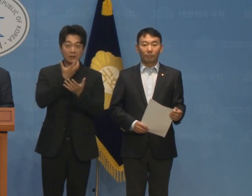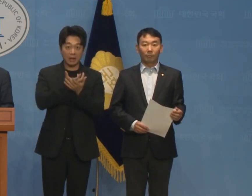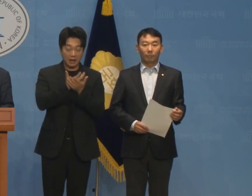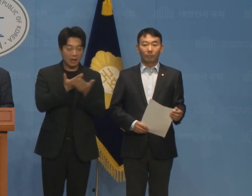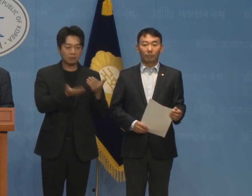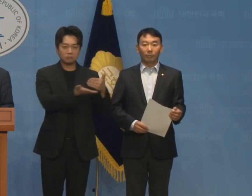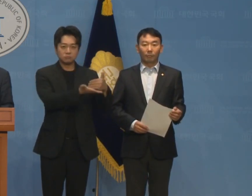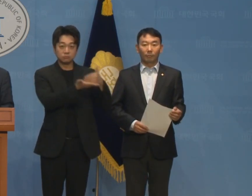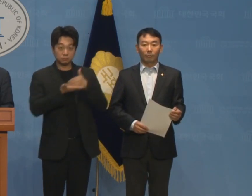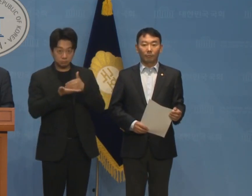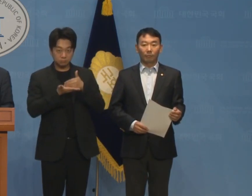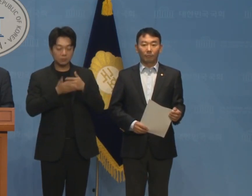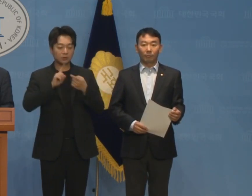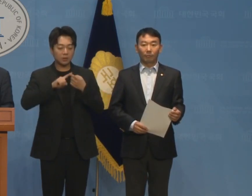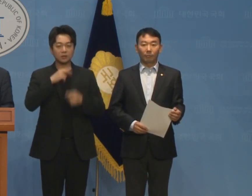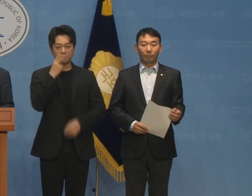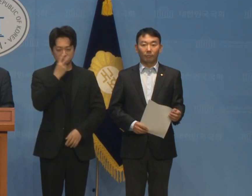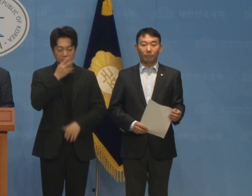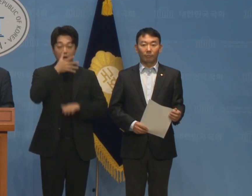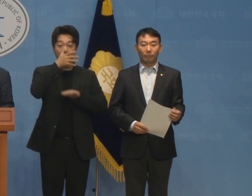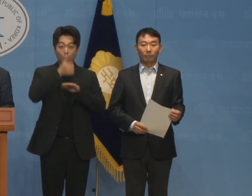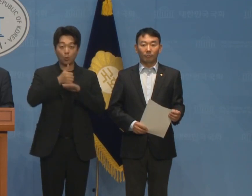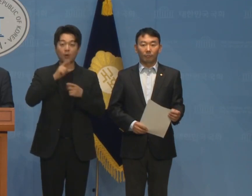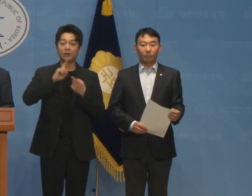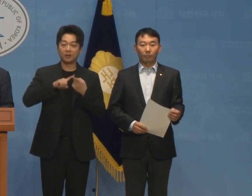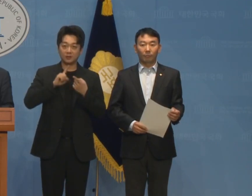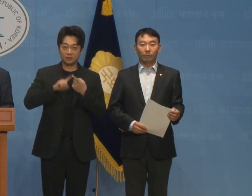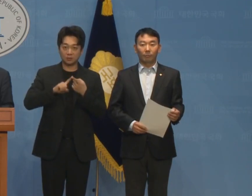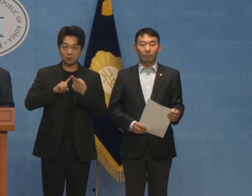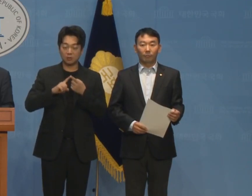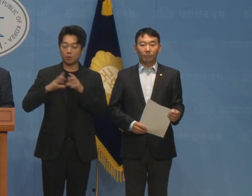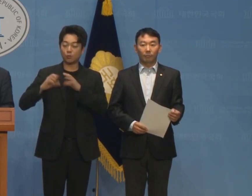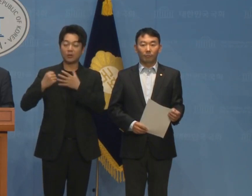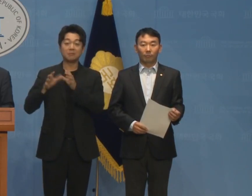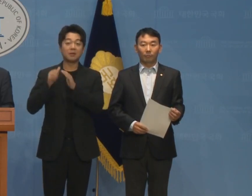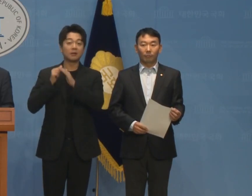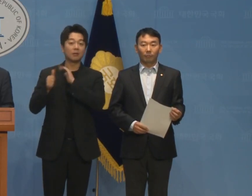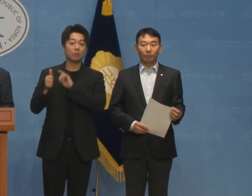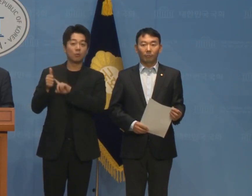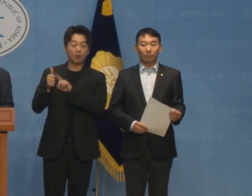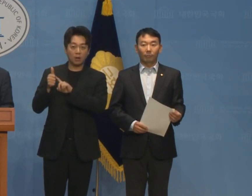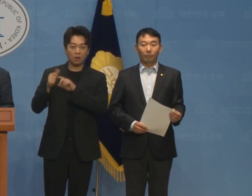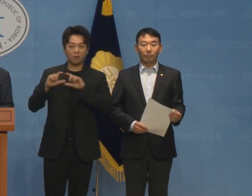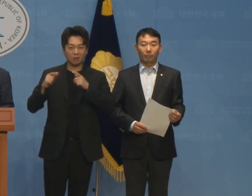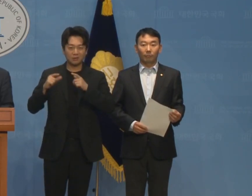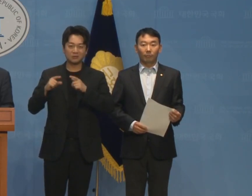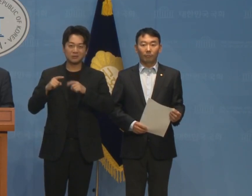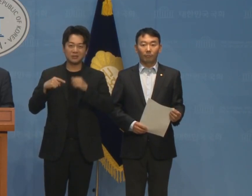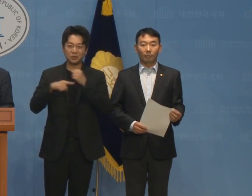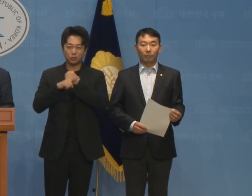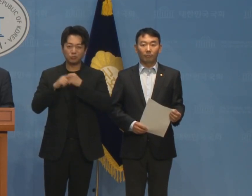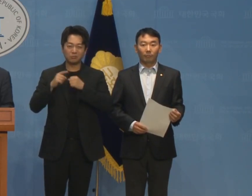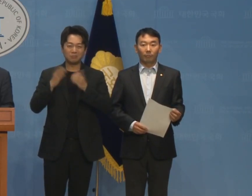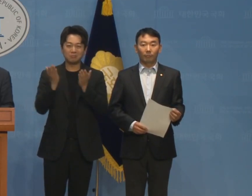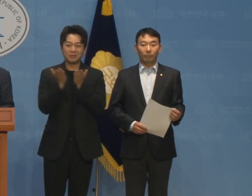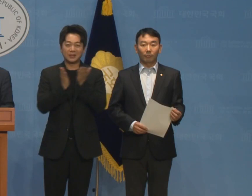심사에 대해 오늘 추경호 원내대표가 이런저런 이유로 무효라면서 비판을